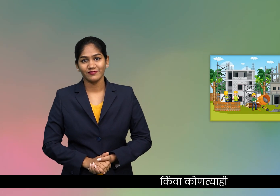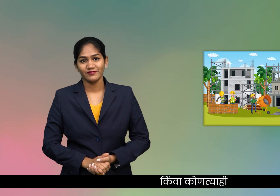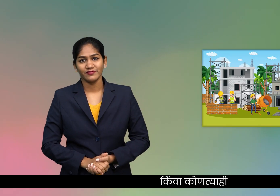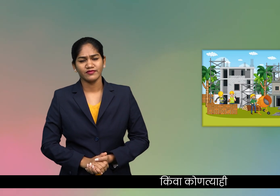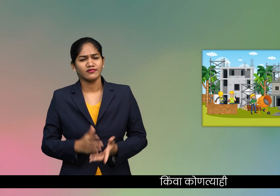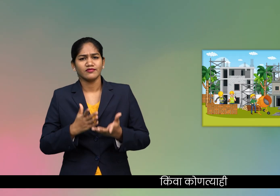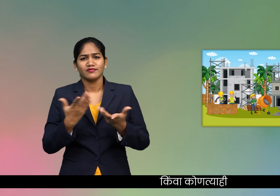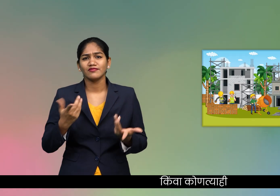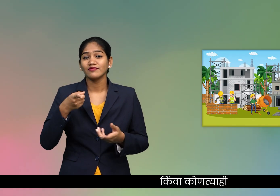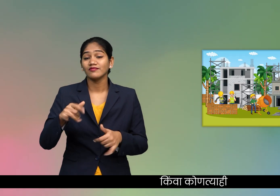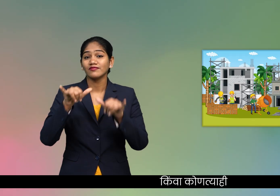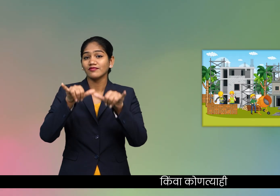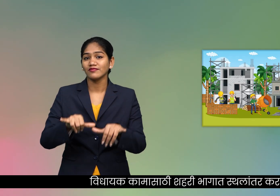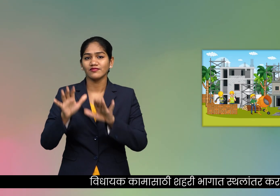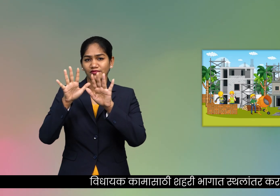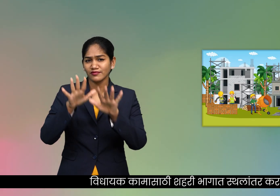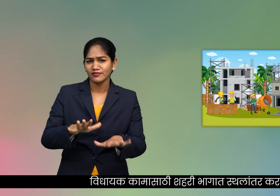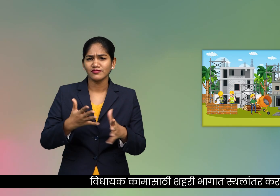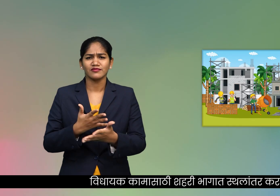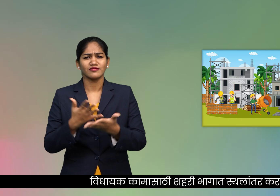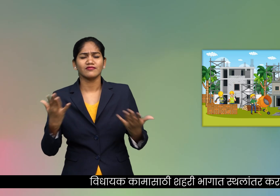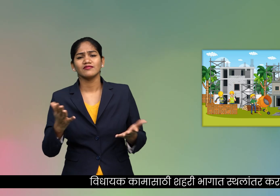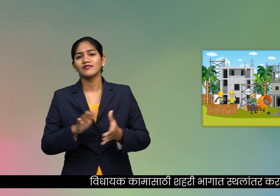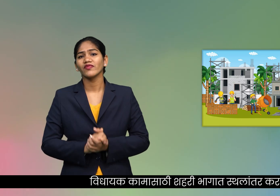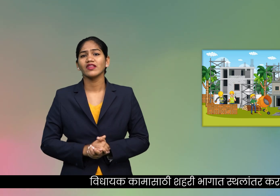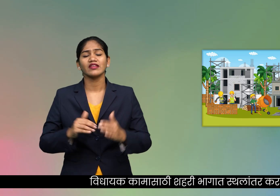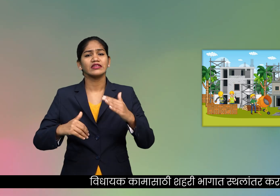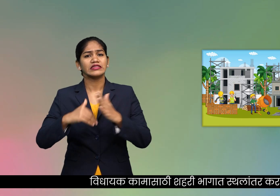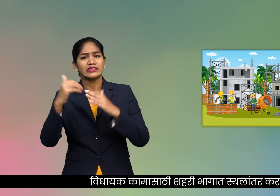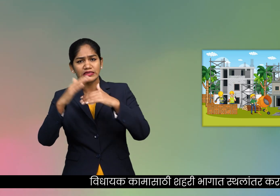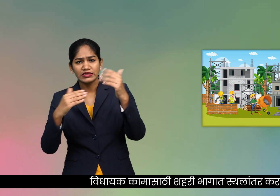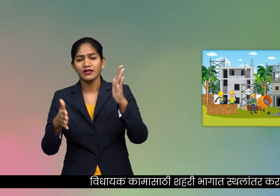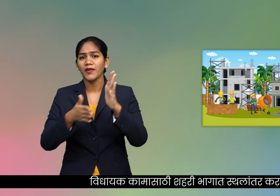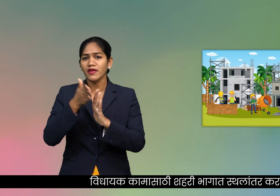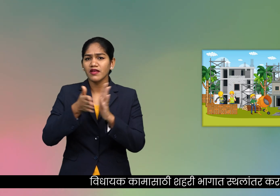किंवा कोणत्याही विधायक कामासाठी शहरी भागात स्थलांतर करतात.